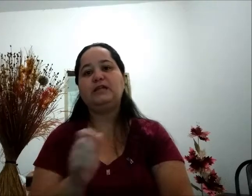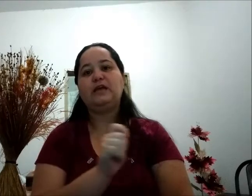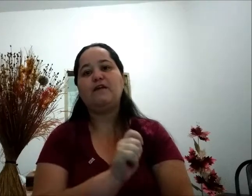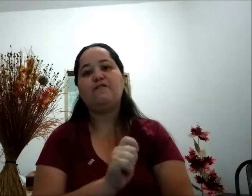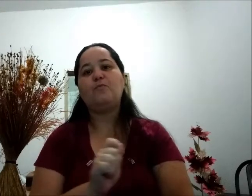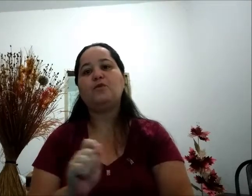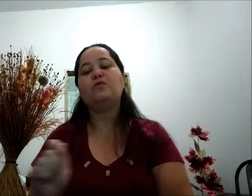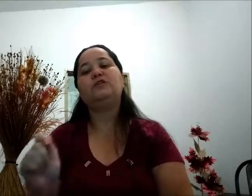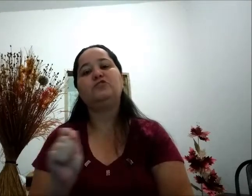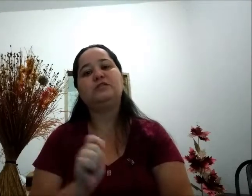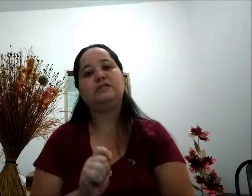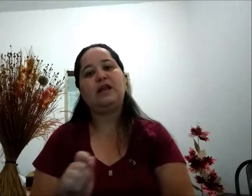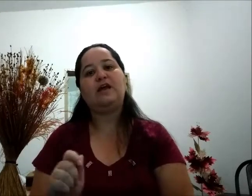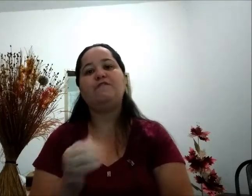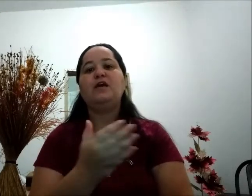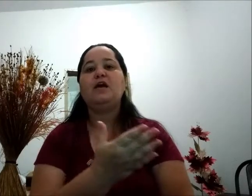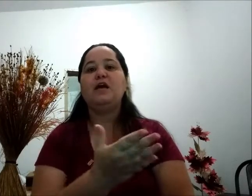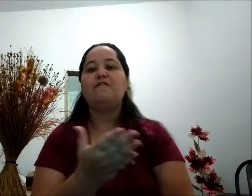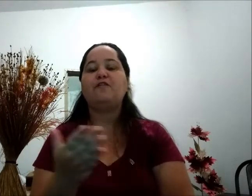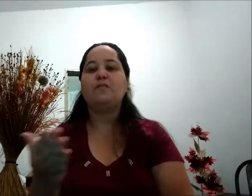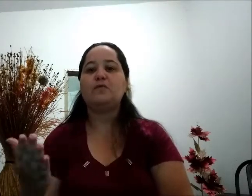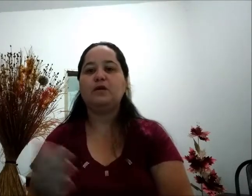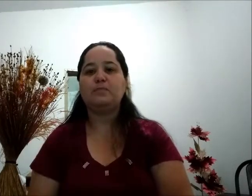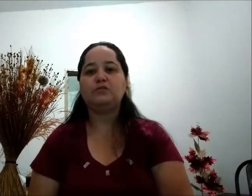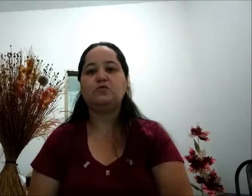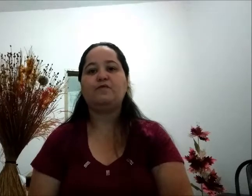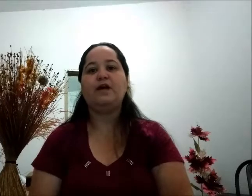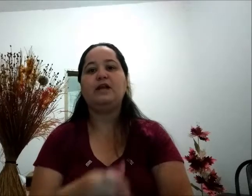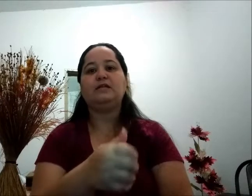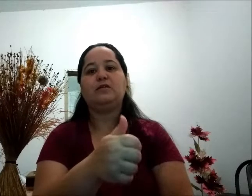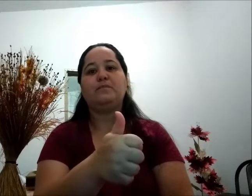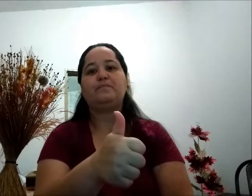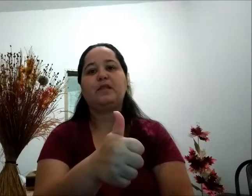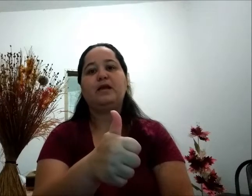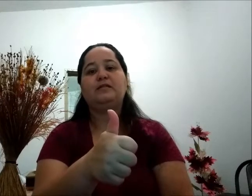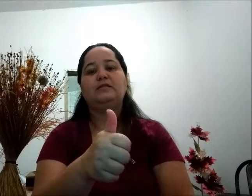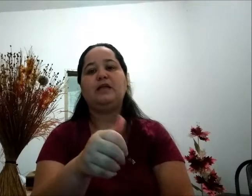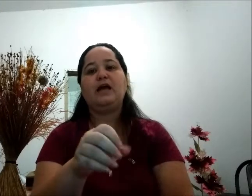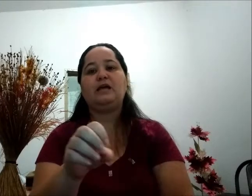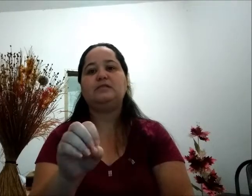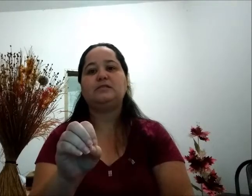que é a forma com que a gente escreve e a forma com que a pessoa vai ler. Então, 10,